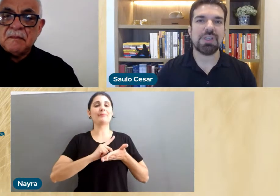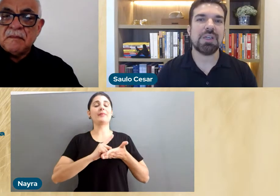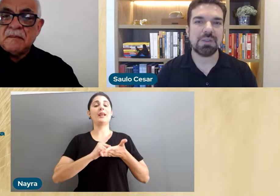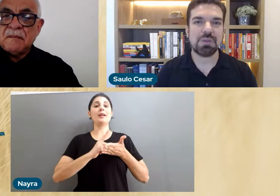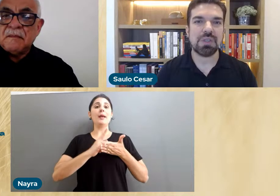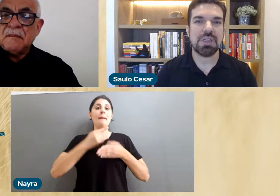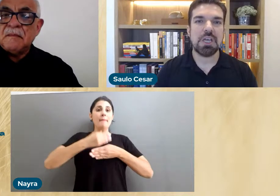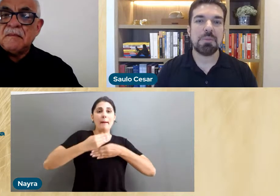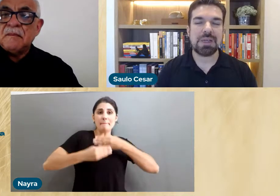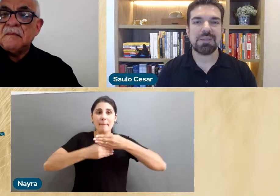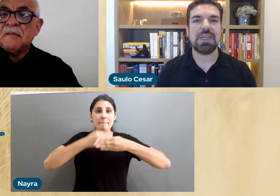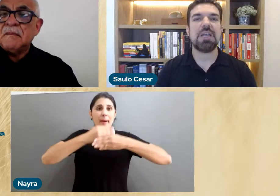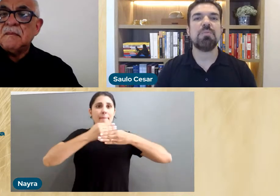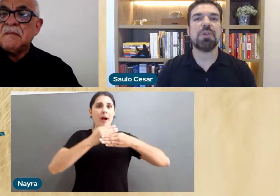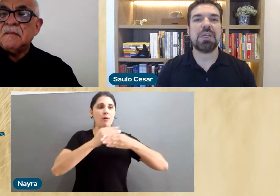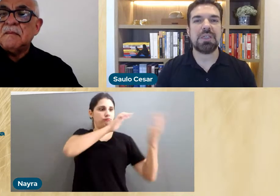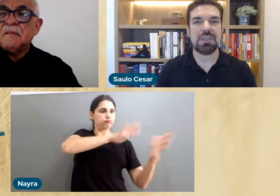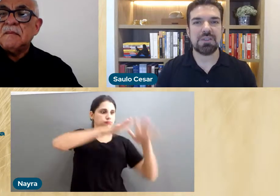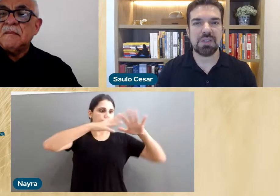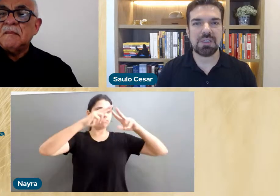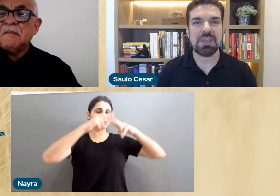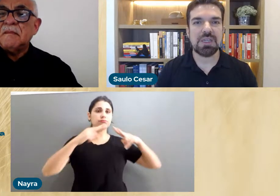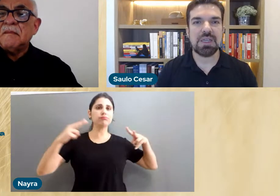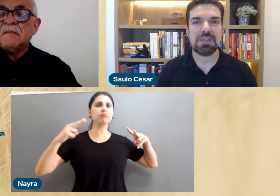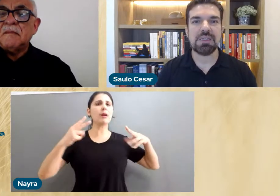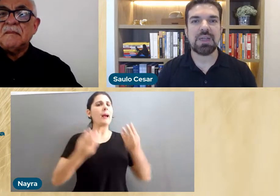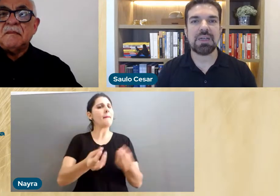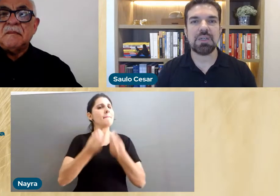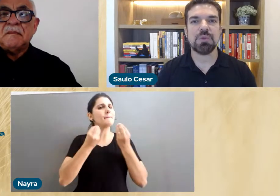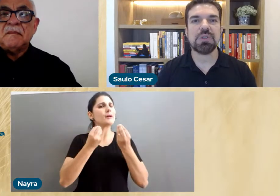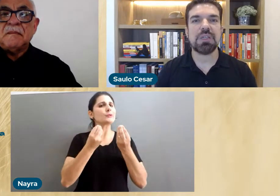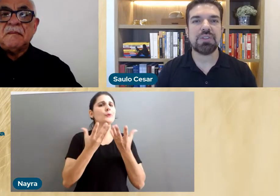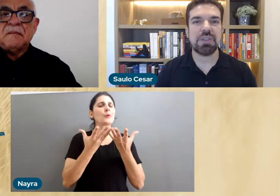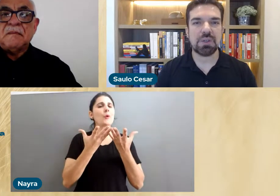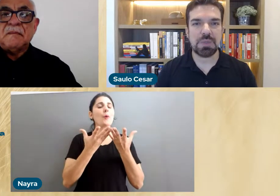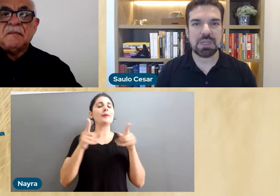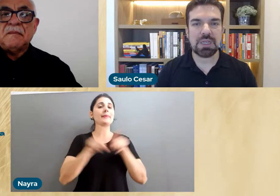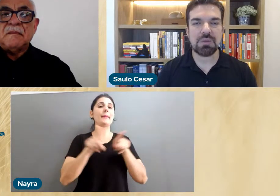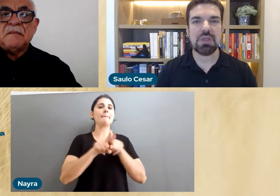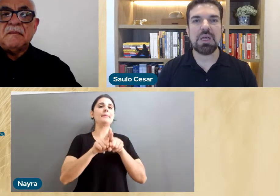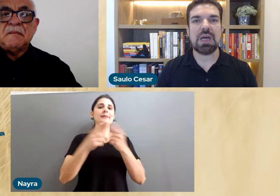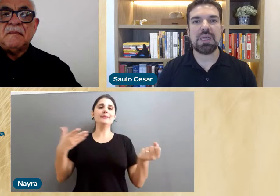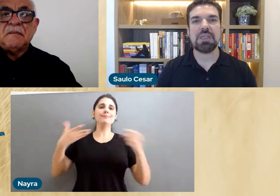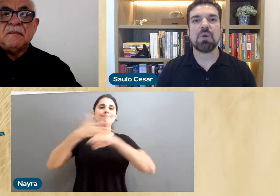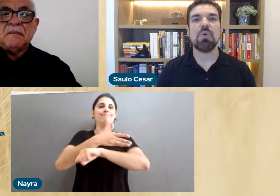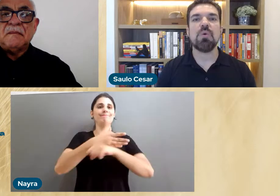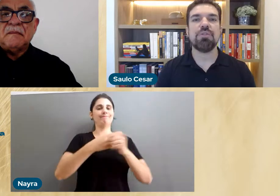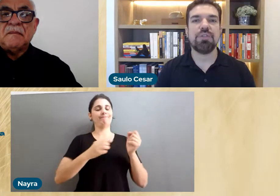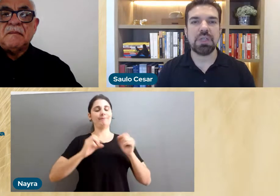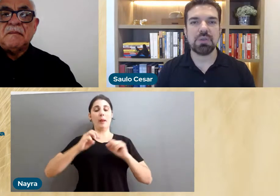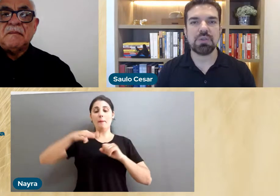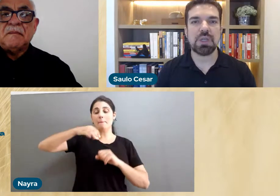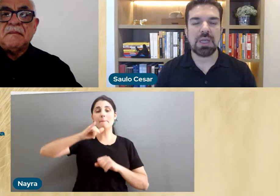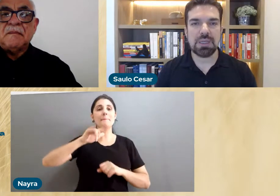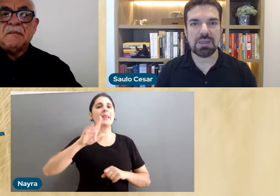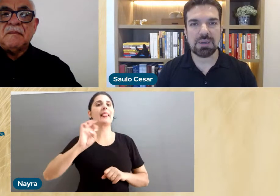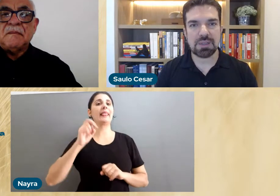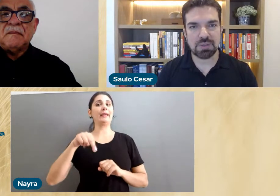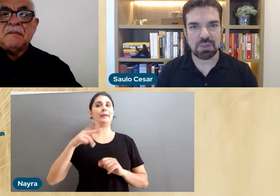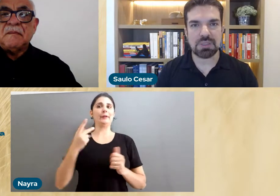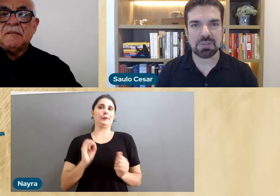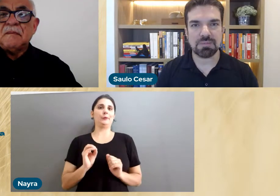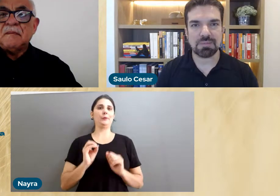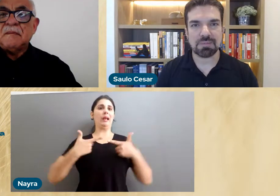sobre oceanos, mas quem poderia dizer que adentraríamos o terceiro milênio ainda com conflitos